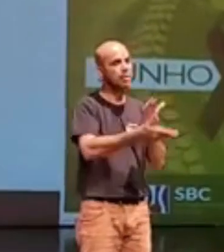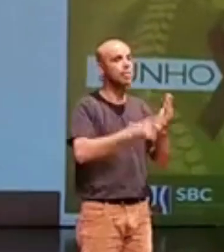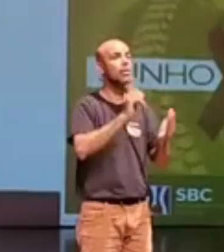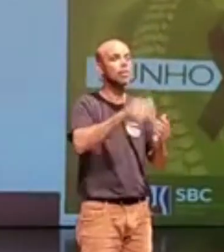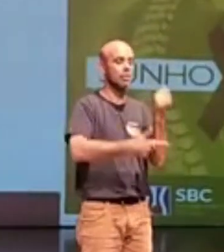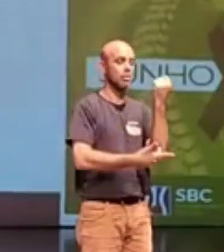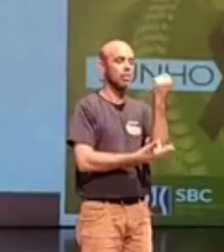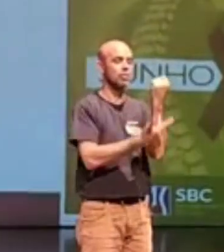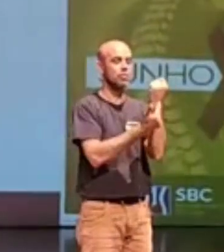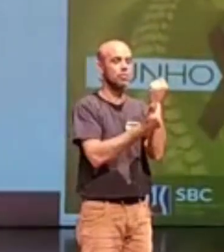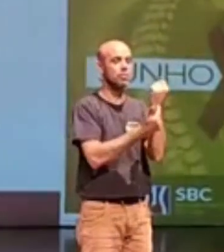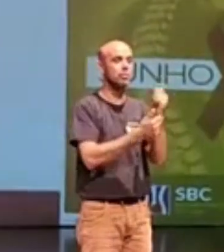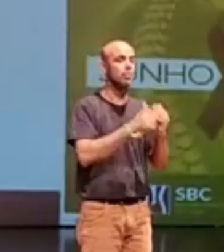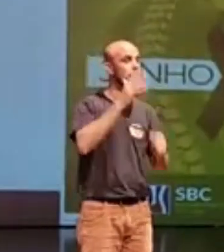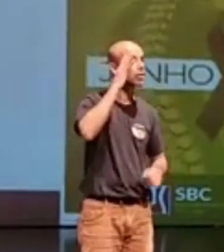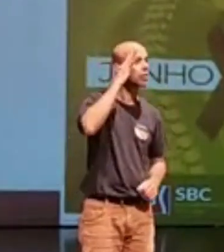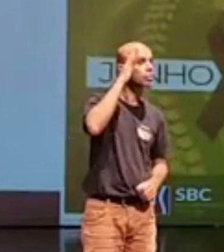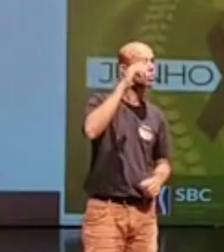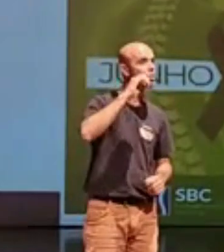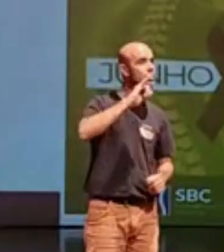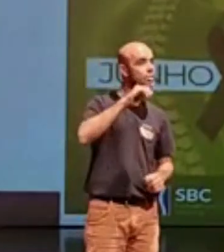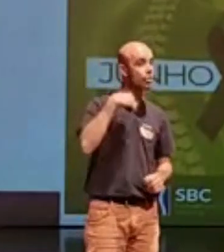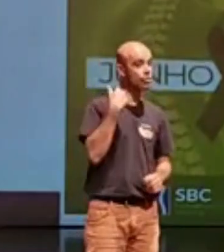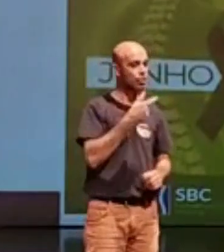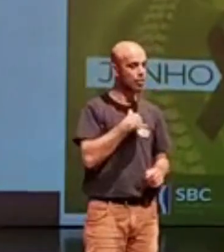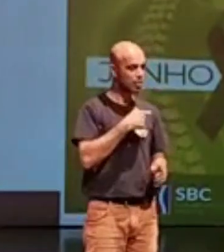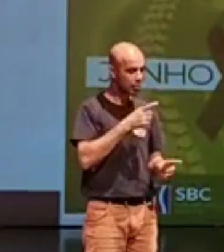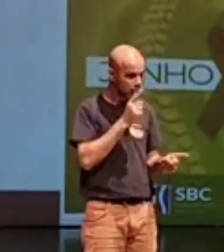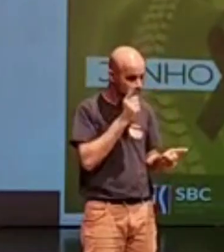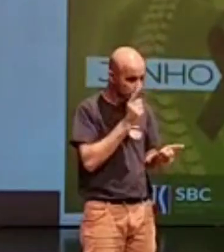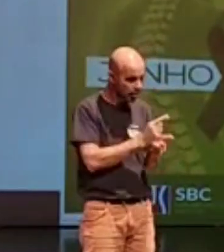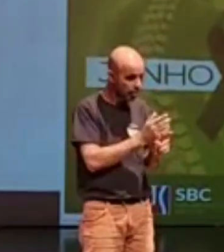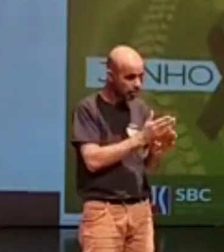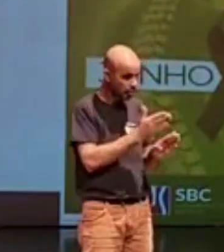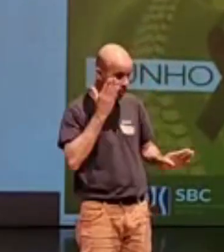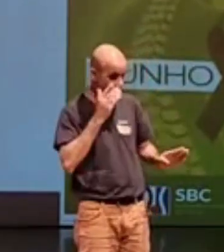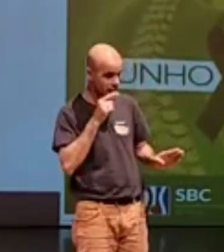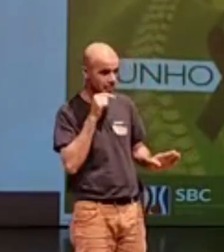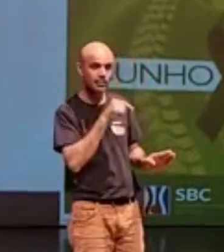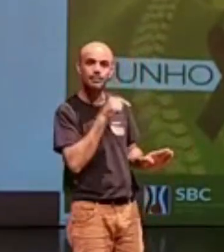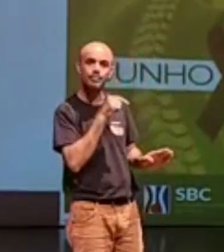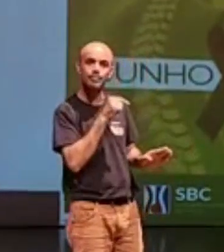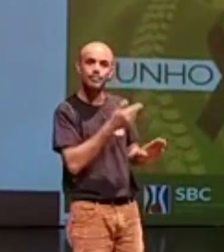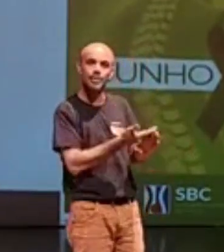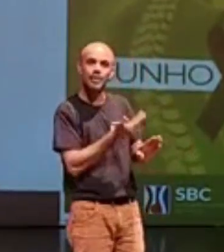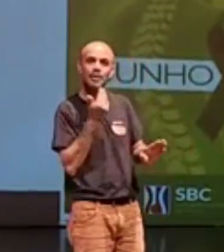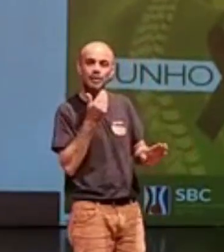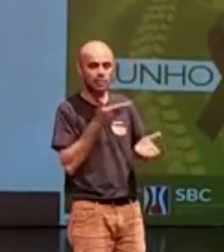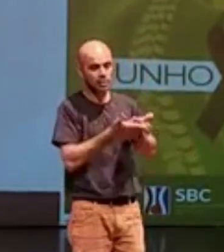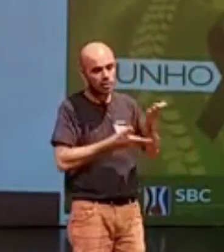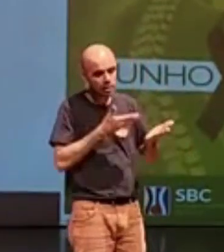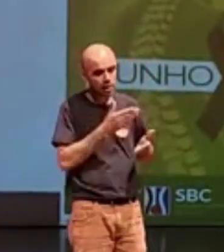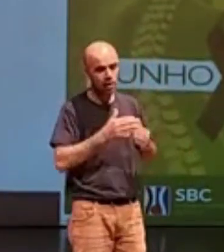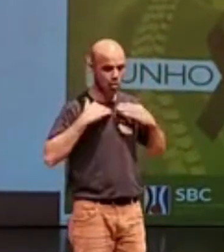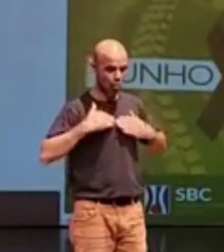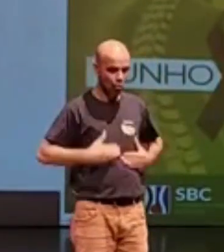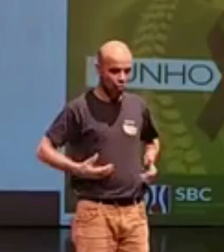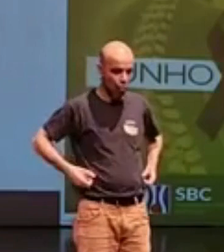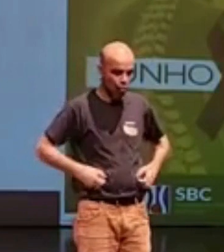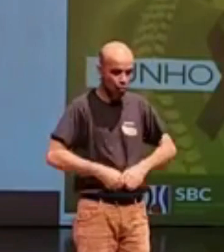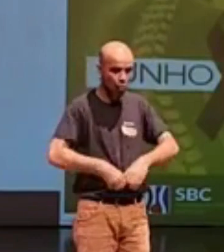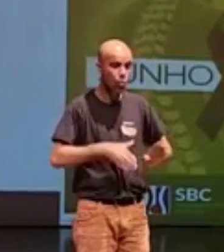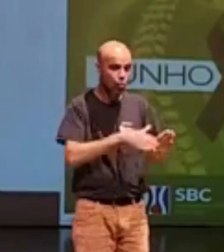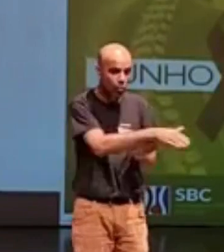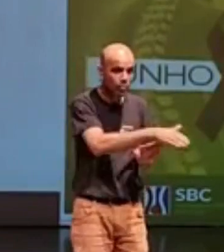cirúrgico. Mas já imaginou se nós conseguirmos realizar o diagnóstico precoce e tratá-los de forma adequada, com colete, com